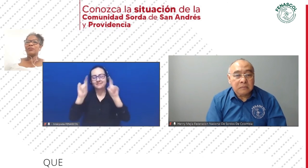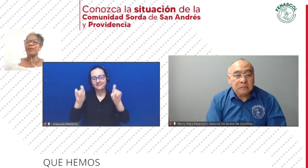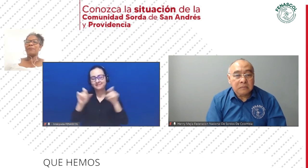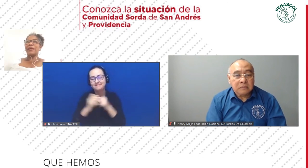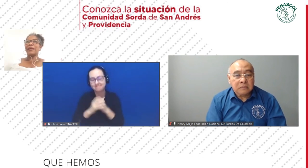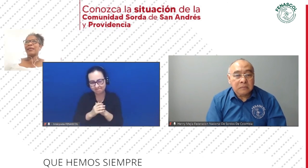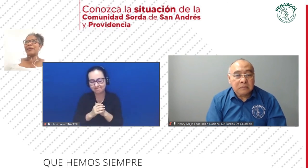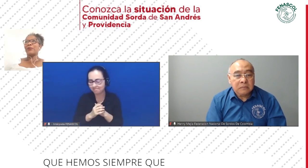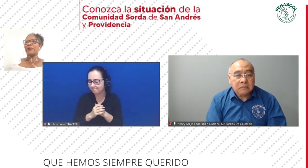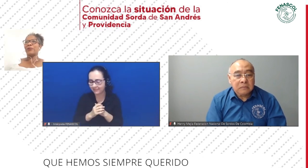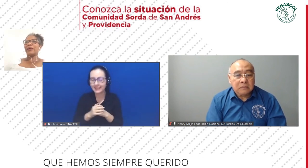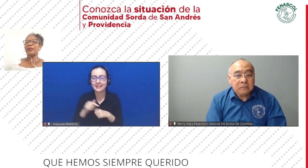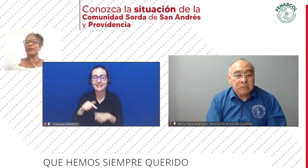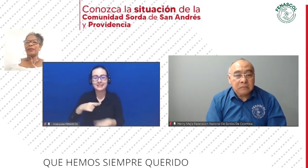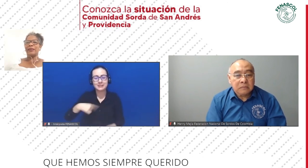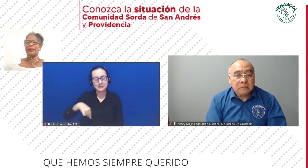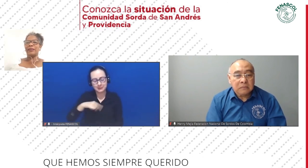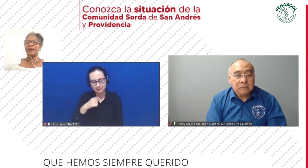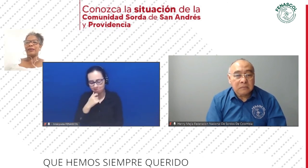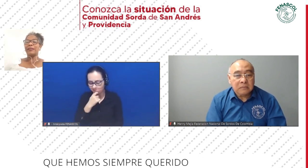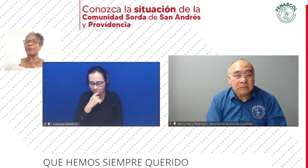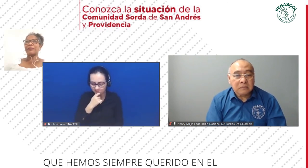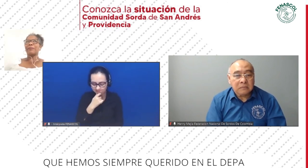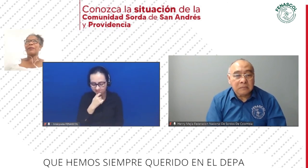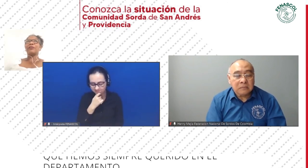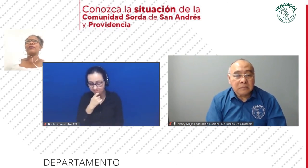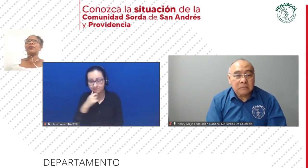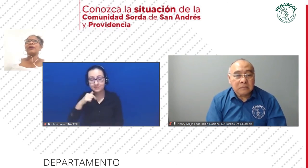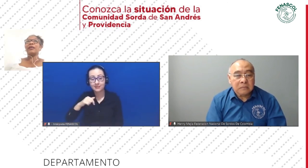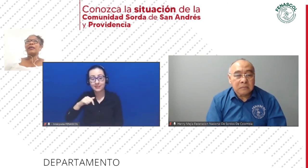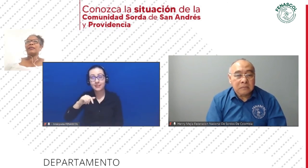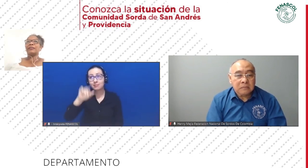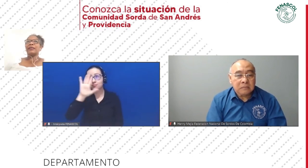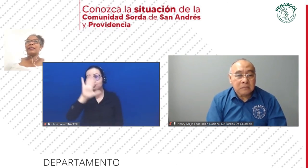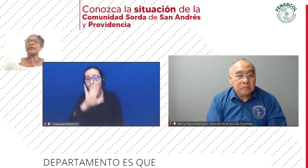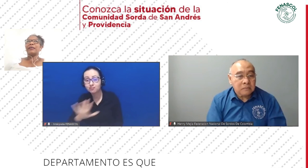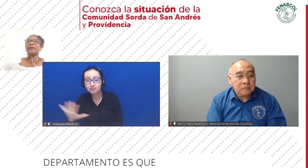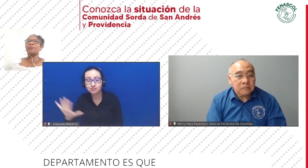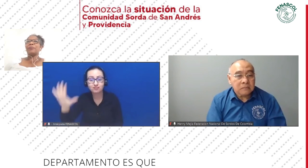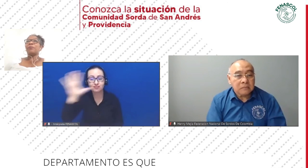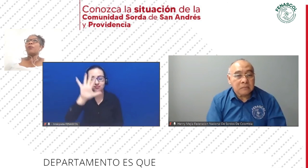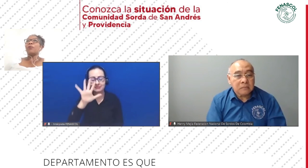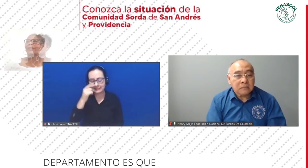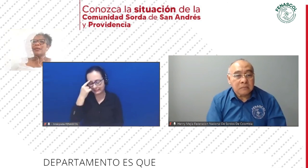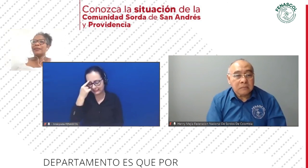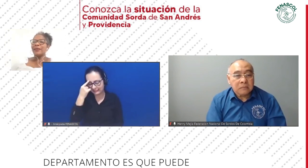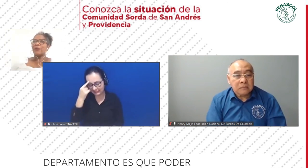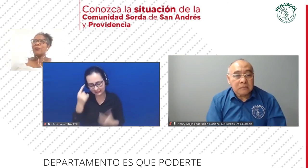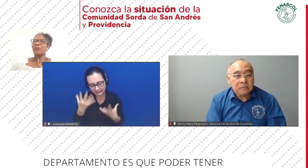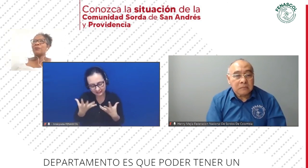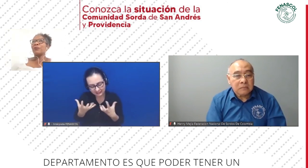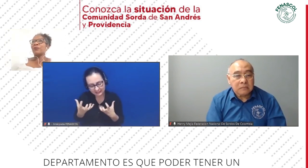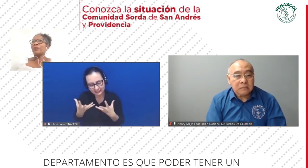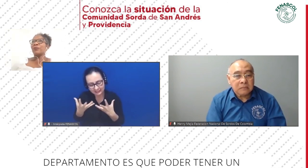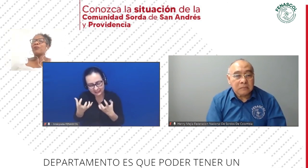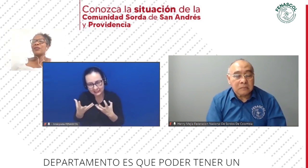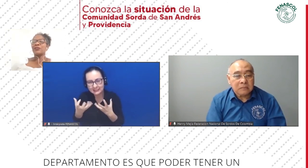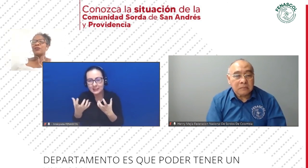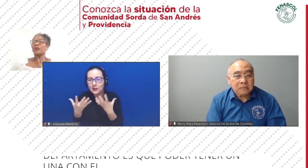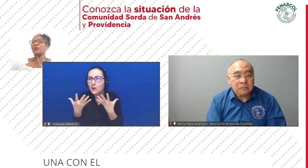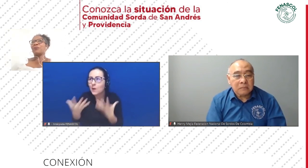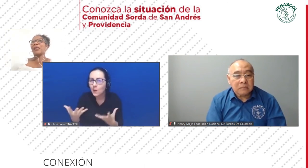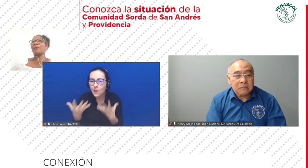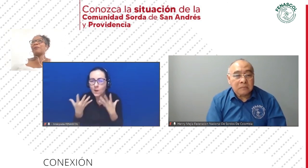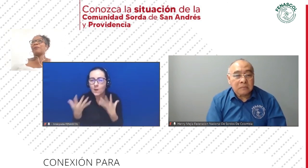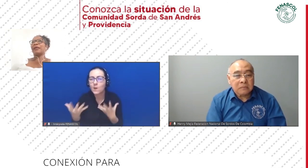lo que vemos siempre he querido en el departamento es que poder tener una